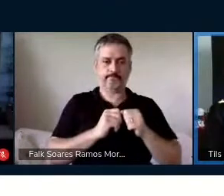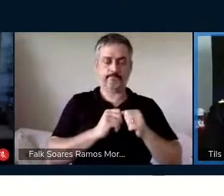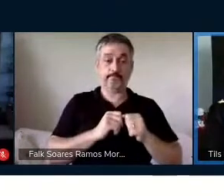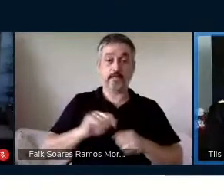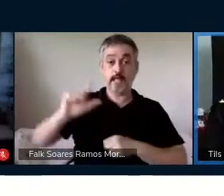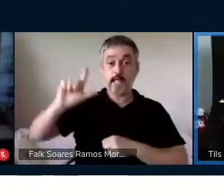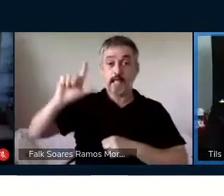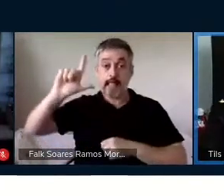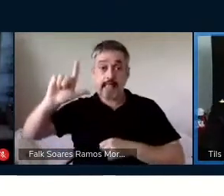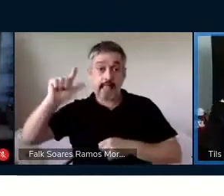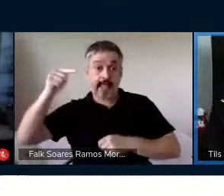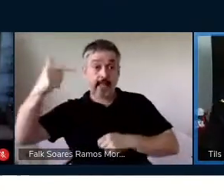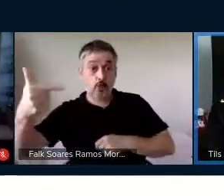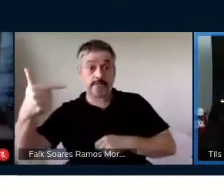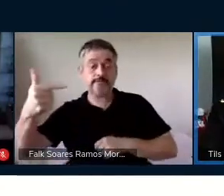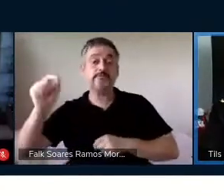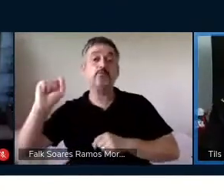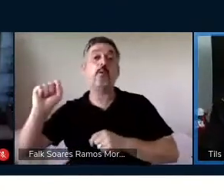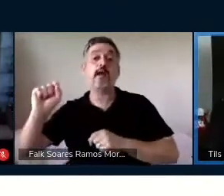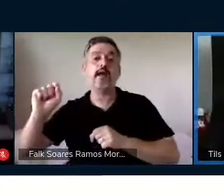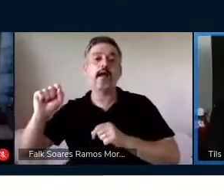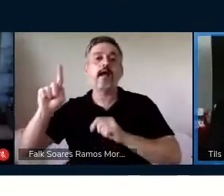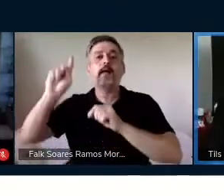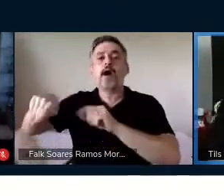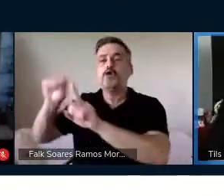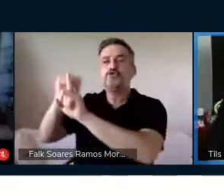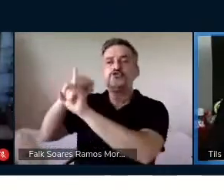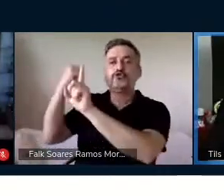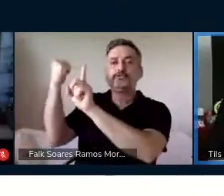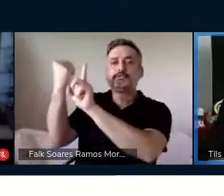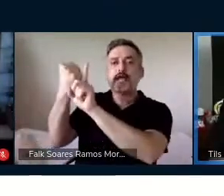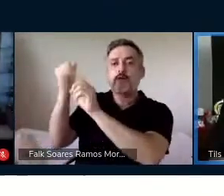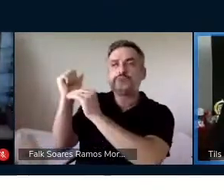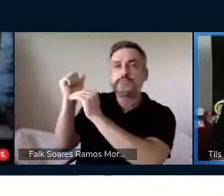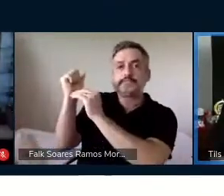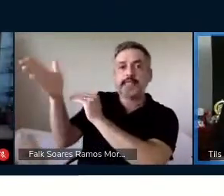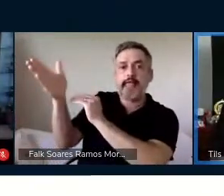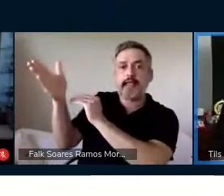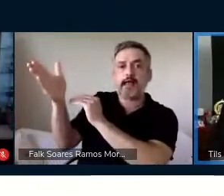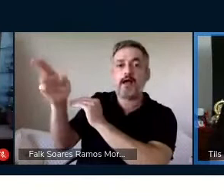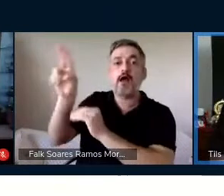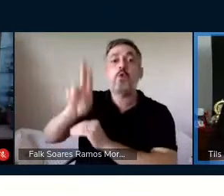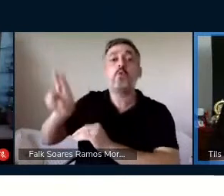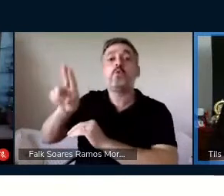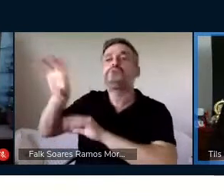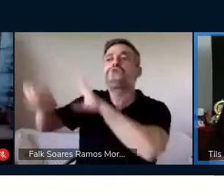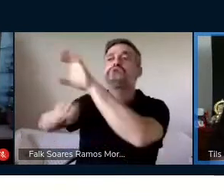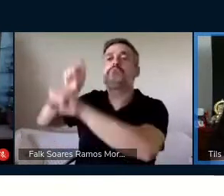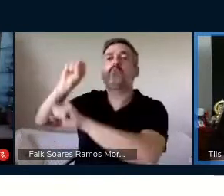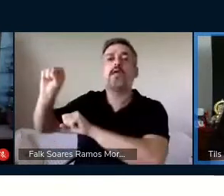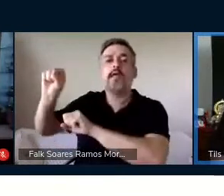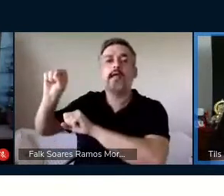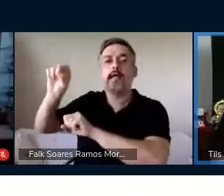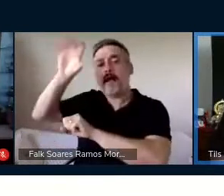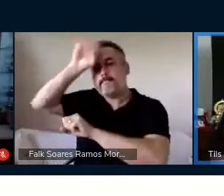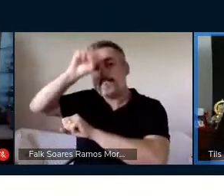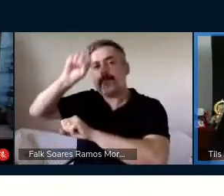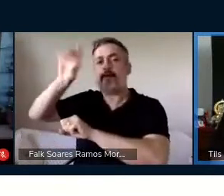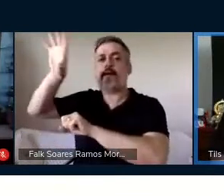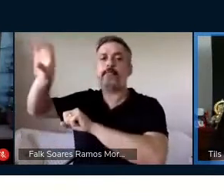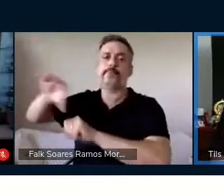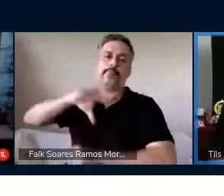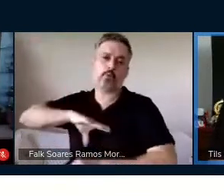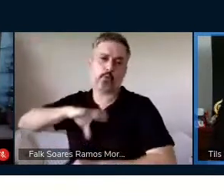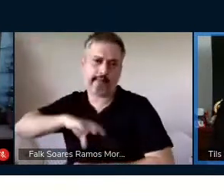Então, no desenvolvimento da pessoa surda. Na perspectiva da L2, seria a política